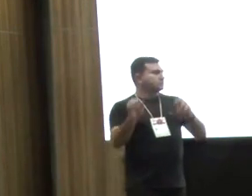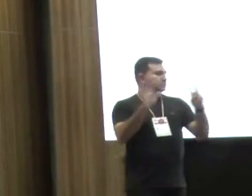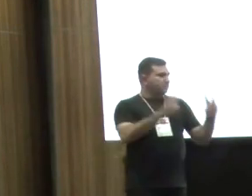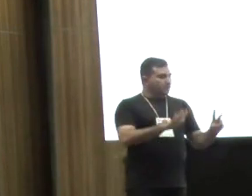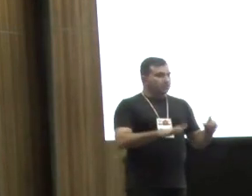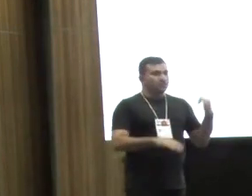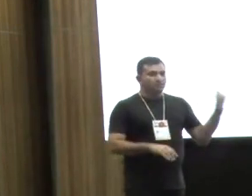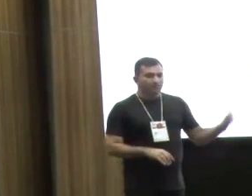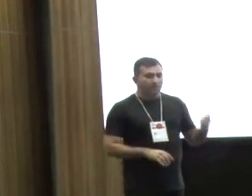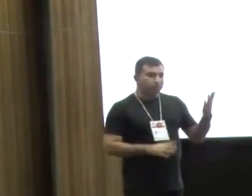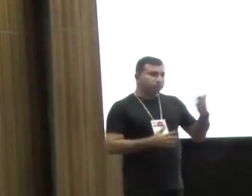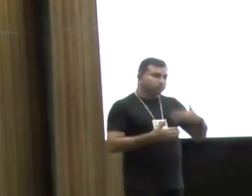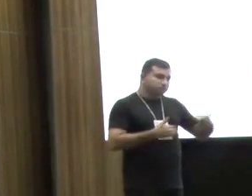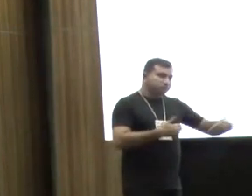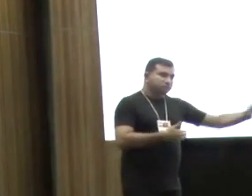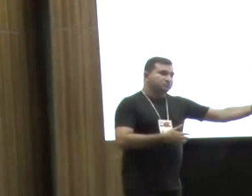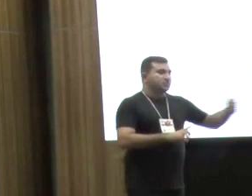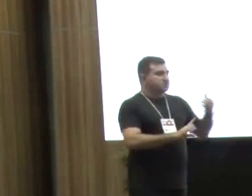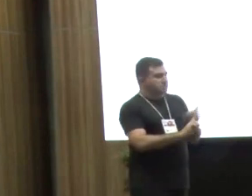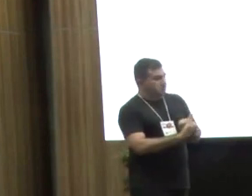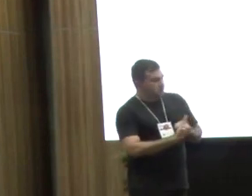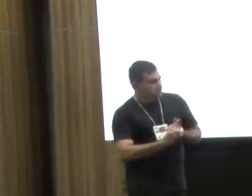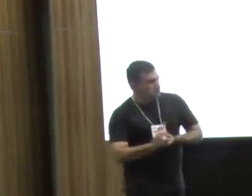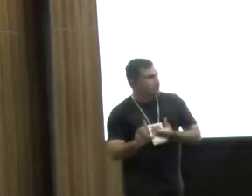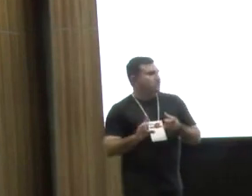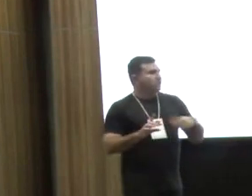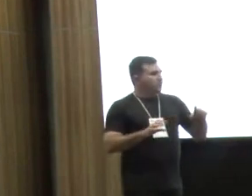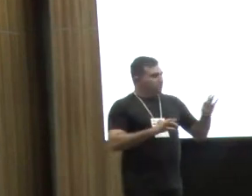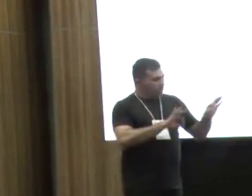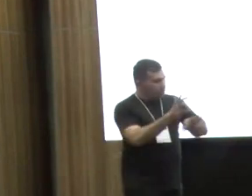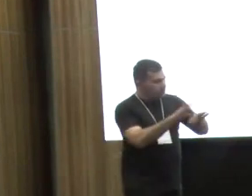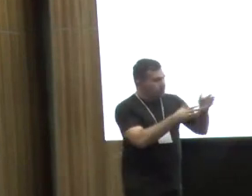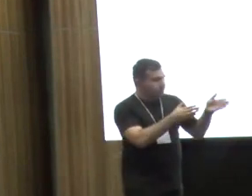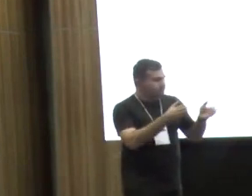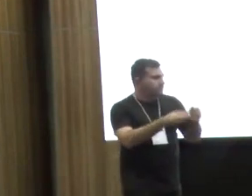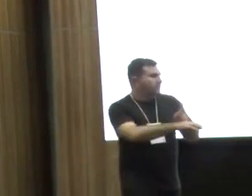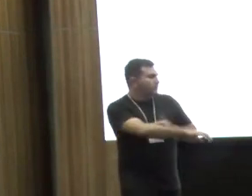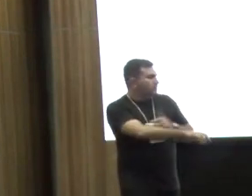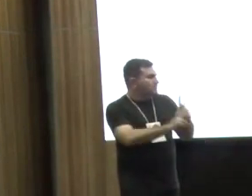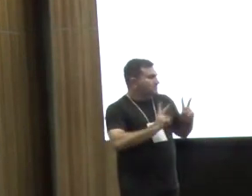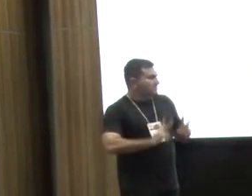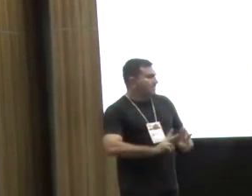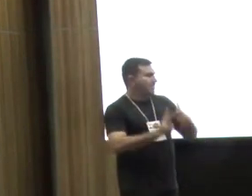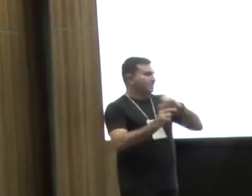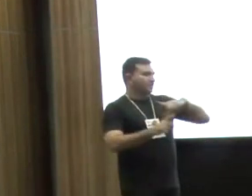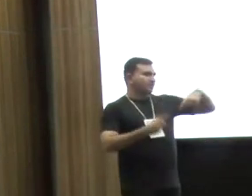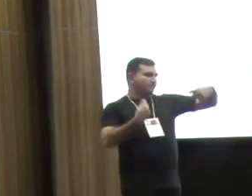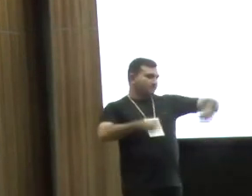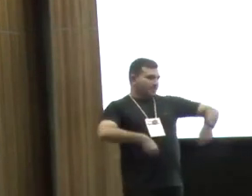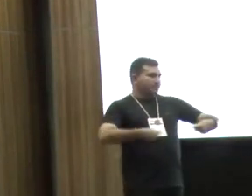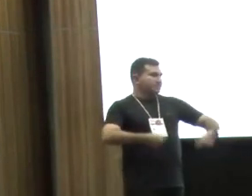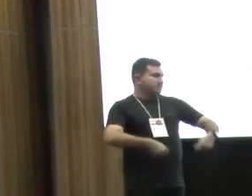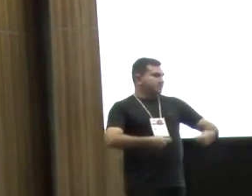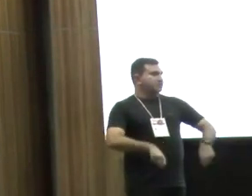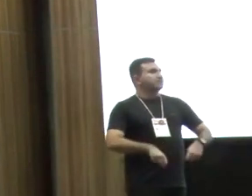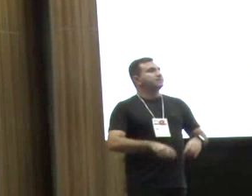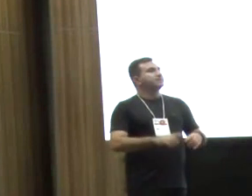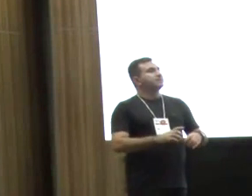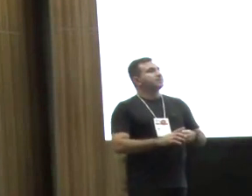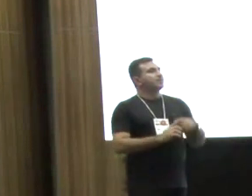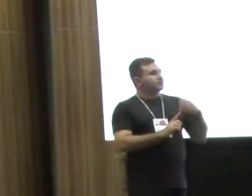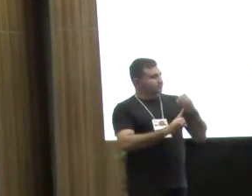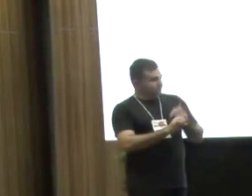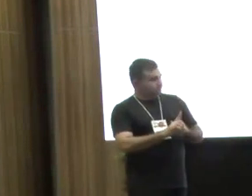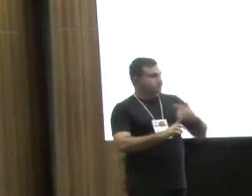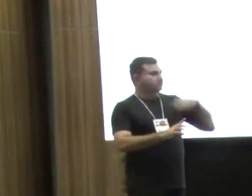nas coordenações pedagógicas, e para os meus alunos, quando eles chegam, como será o fluxo do semestre, eu estou dando